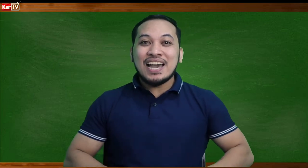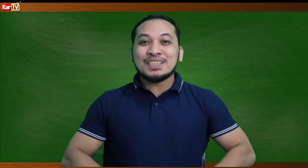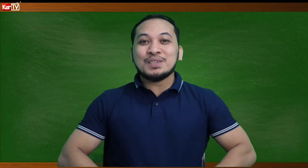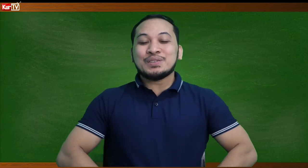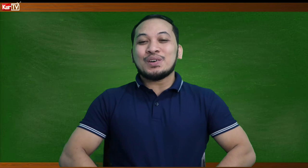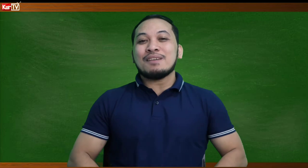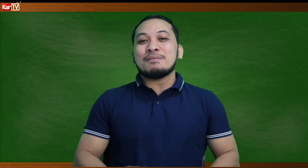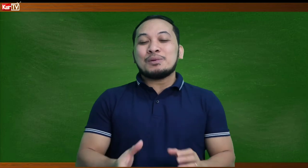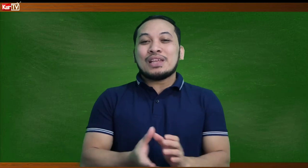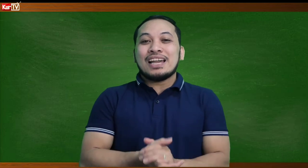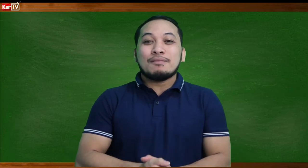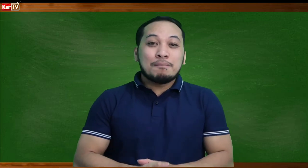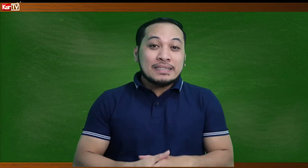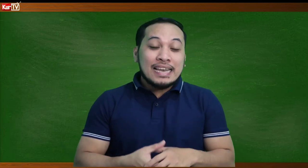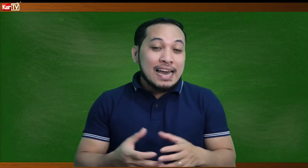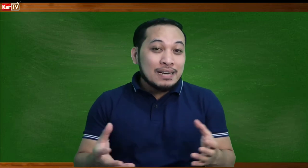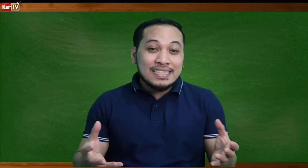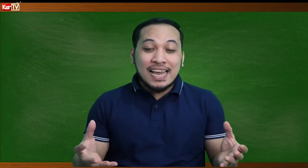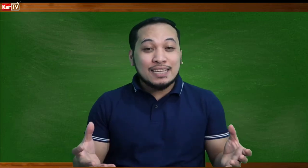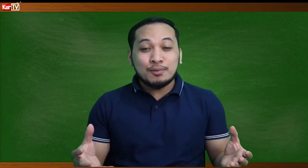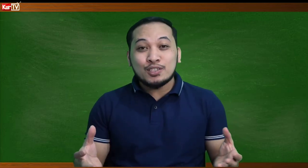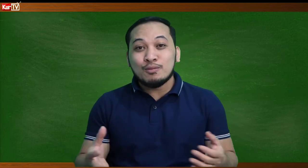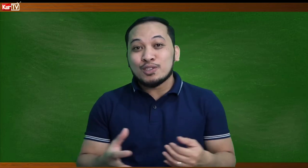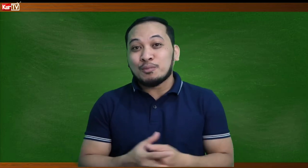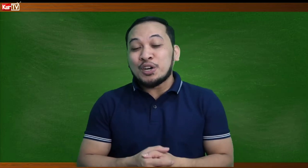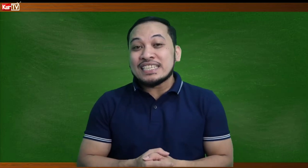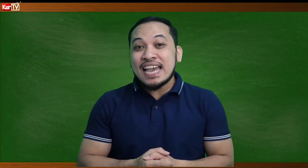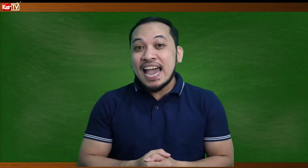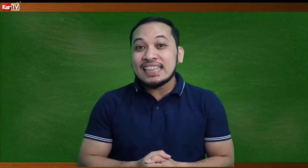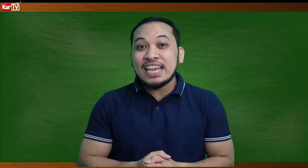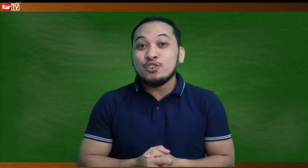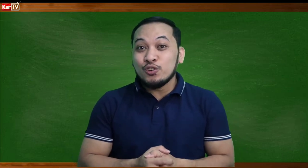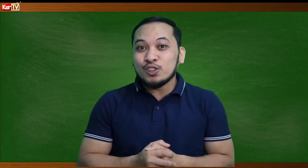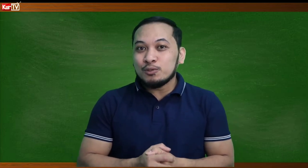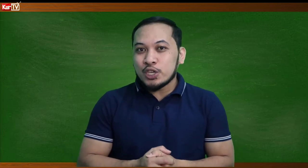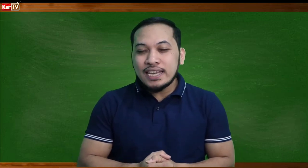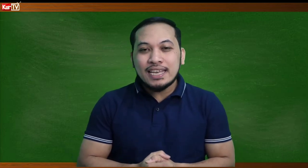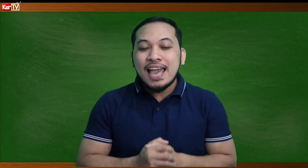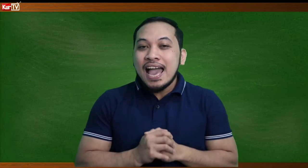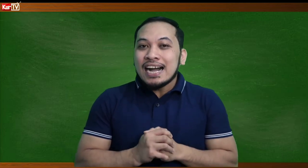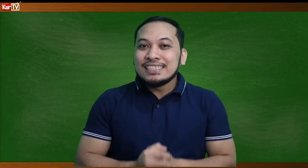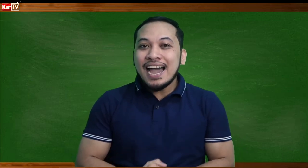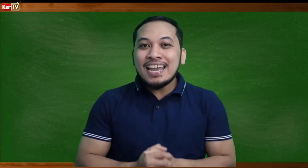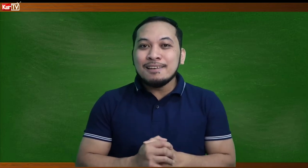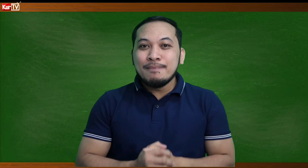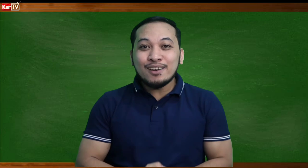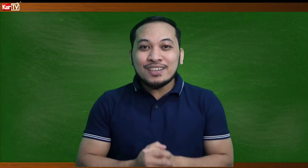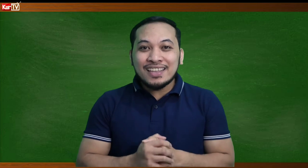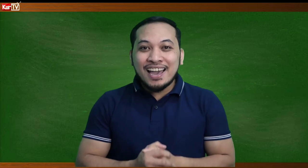At gusto ko lamang po talaga magpasalamat sa lahat po ng sumusuporta sa ating YouTube channel dahil meron na